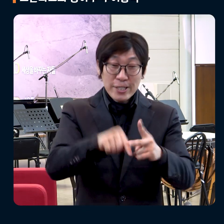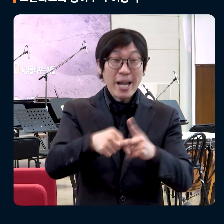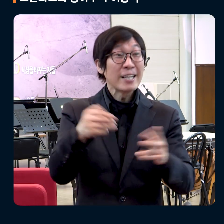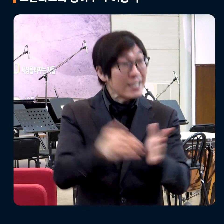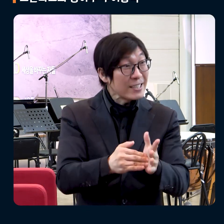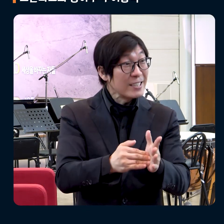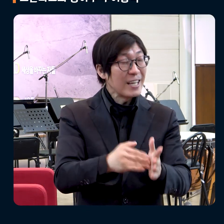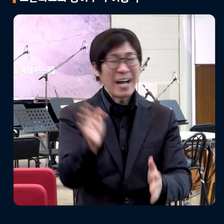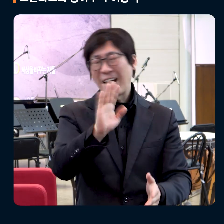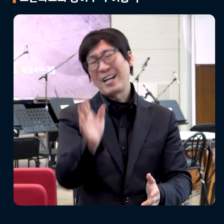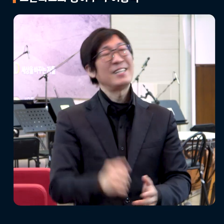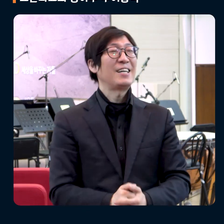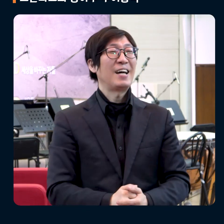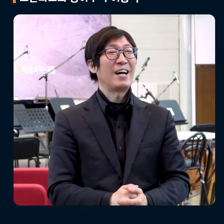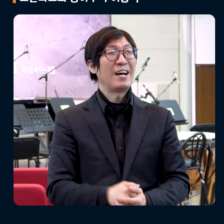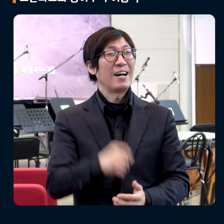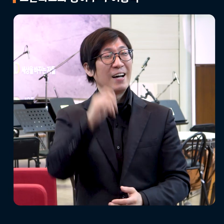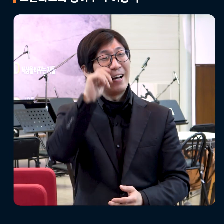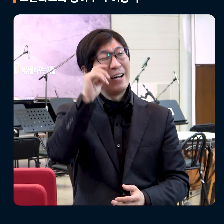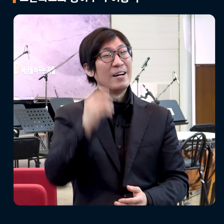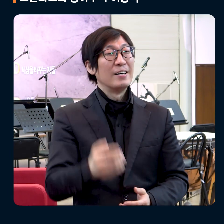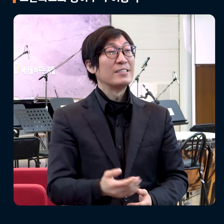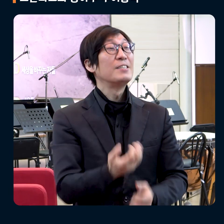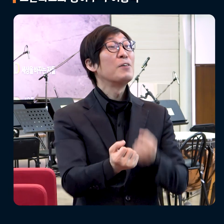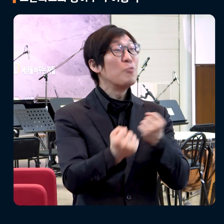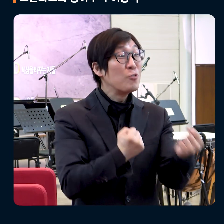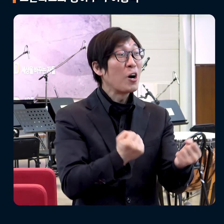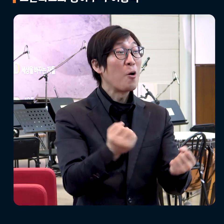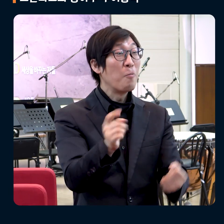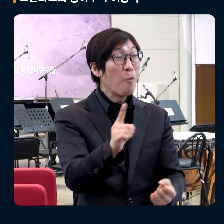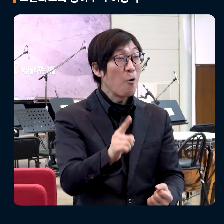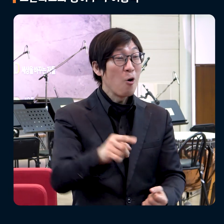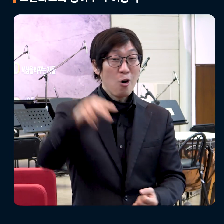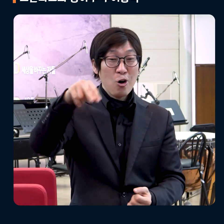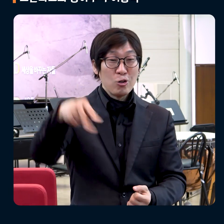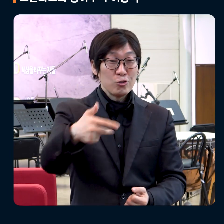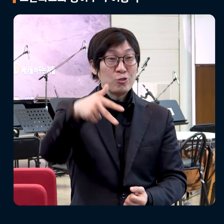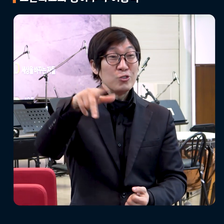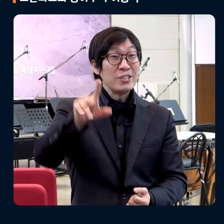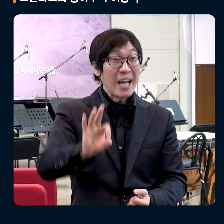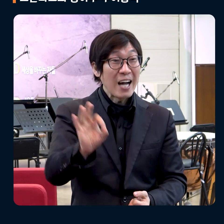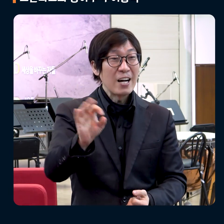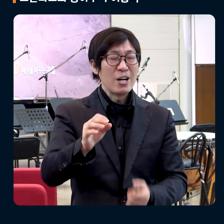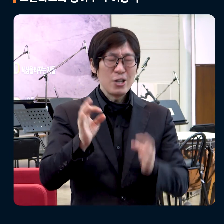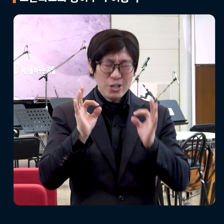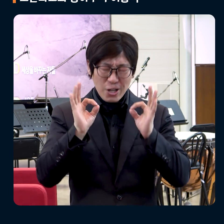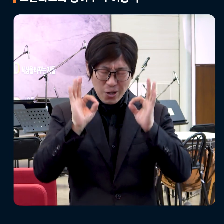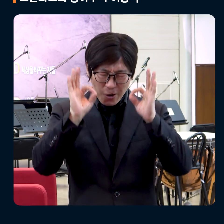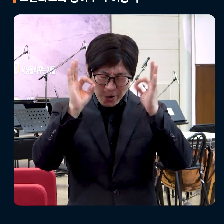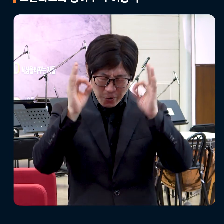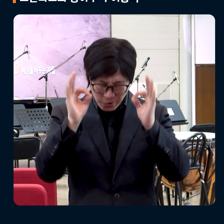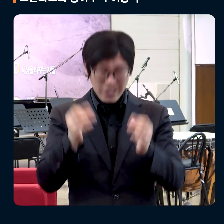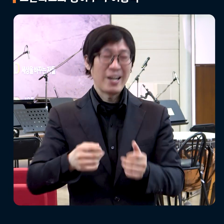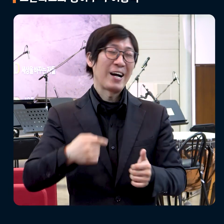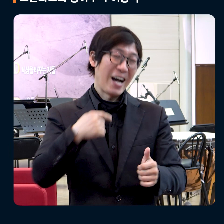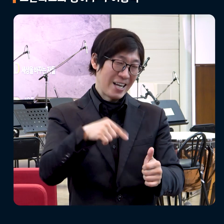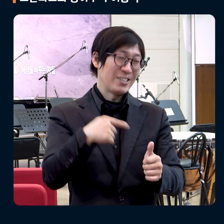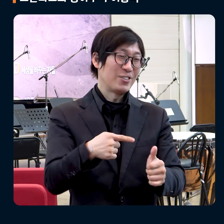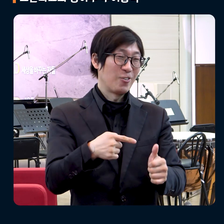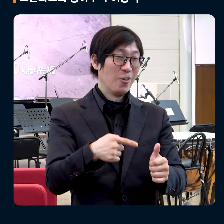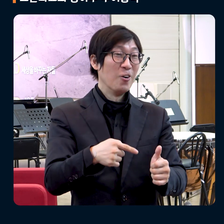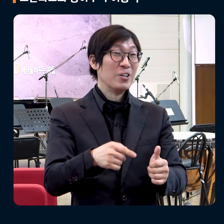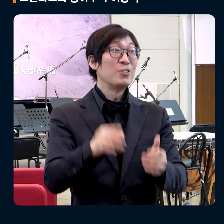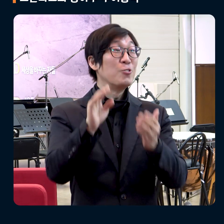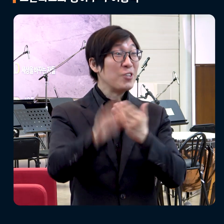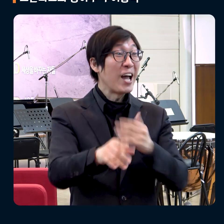이 본문은 약속하는 거죠. 우리가 최선을 다하기만 하면, 예수님처럼 최선을 다해서 가르치기만 하면 어느 순간에